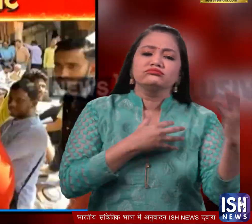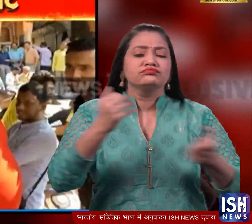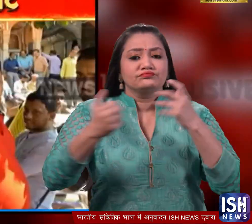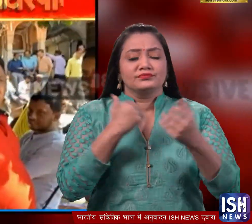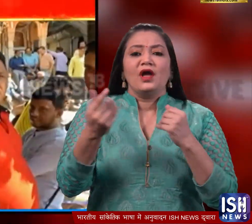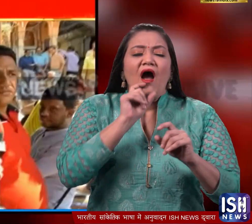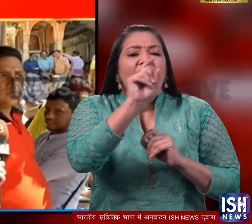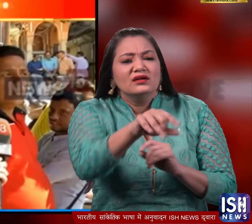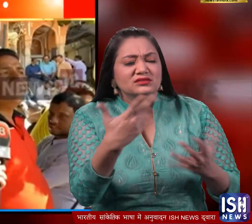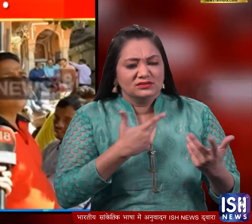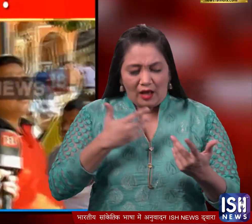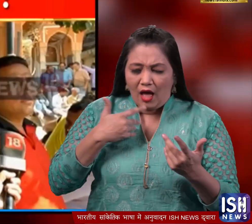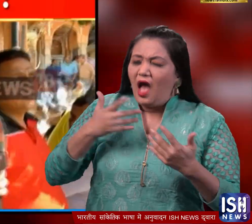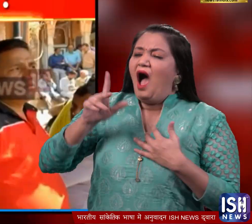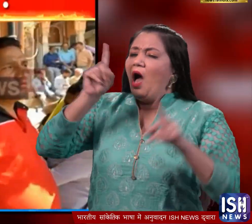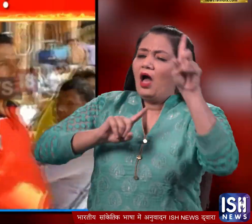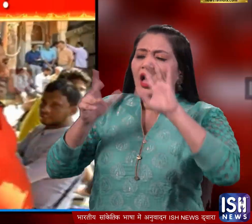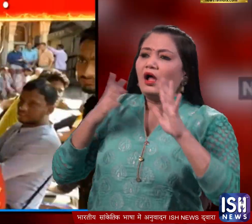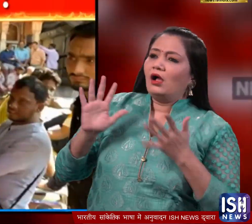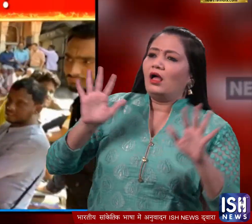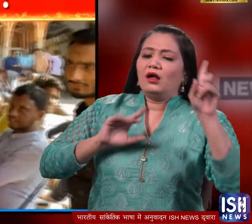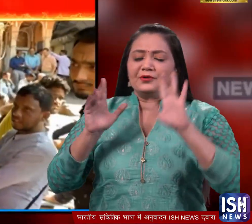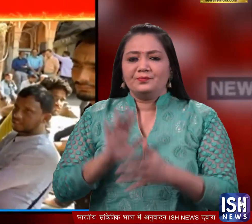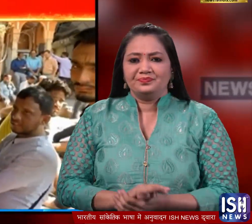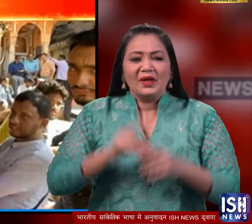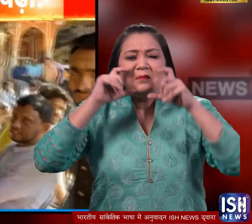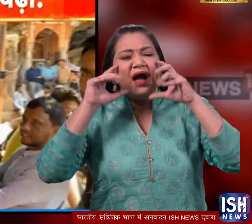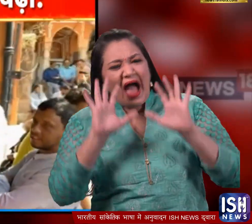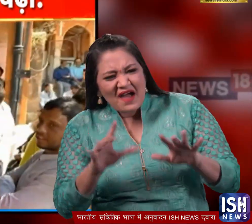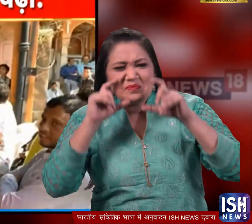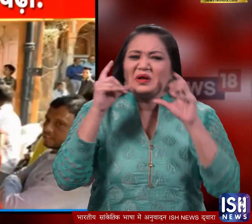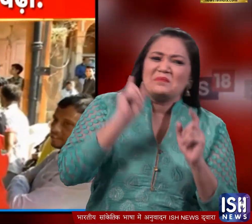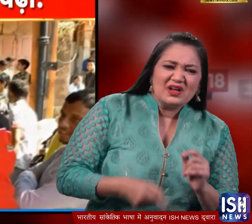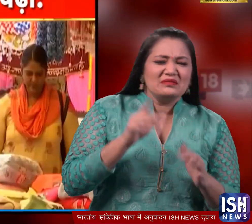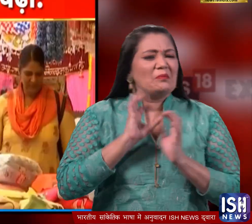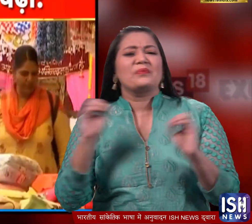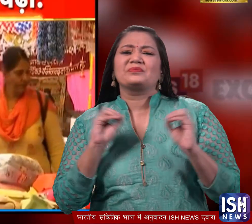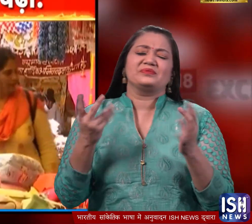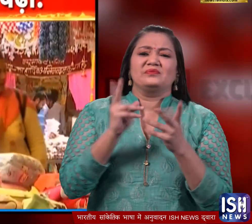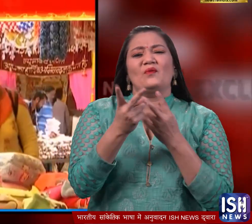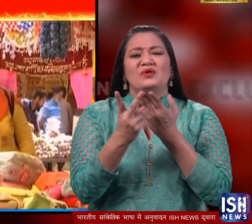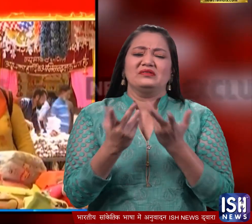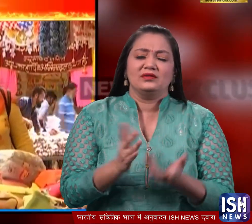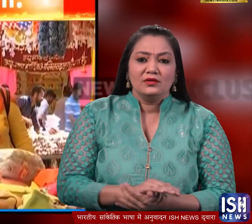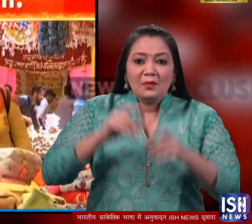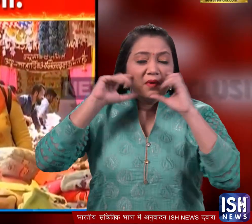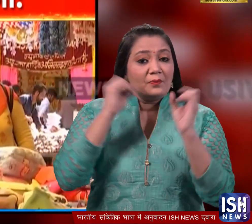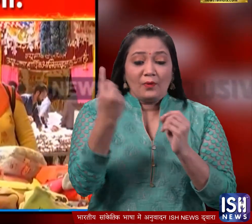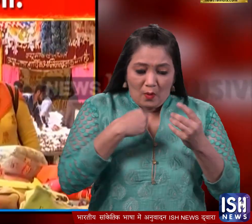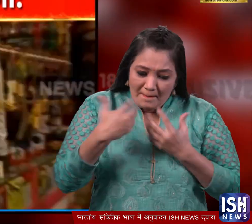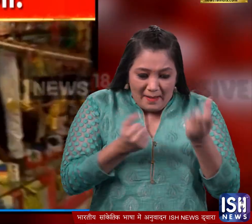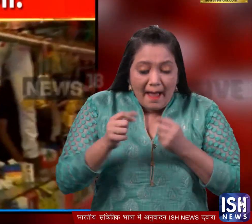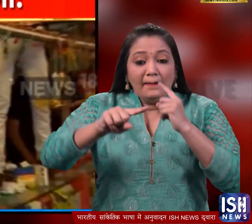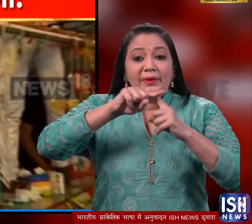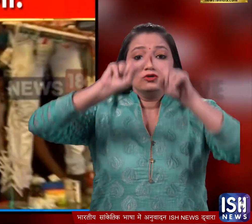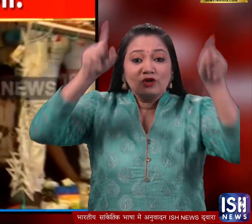लगे। सवाल पूछा गया तो बहाने भी तैयार थे। मास्क जरूरी भी है, नहीं जरूरी भी है। मास्क नहीं लगाने की गलती केवल ग्राहक